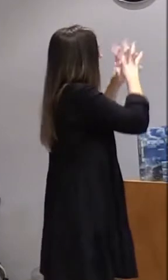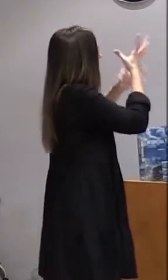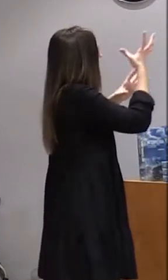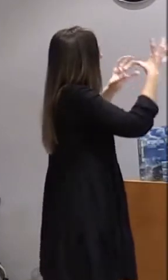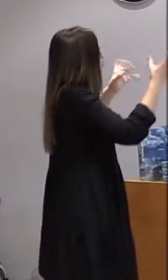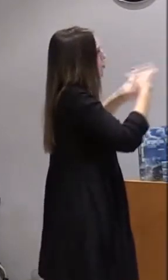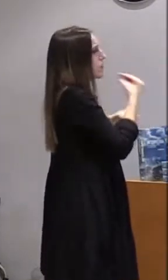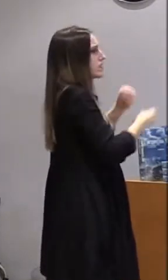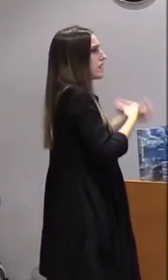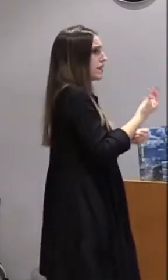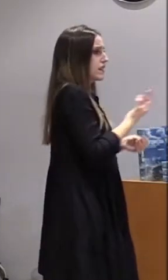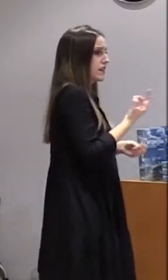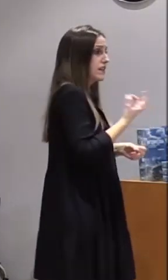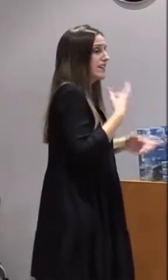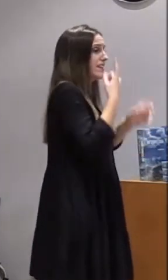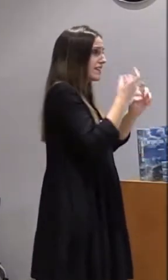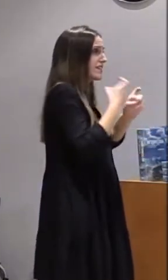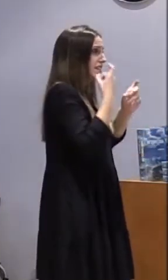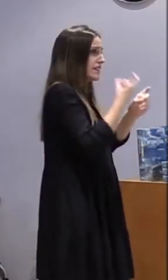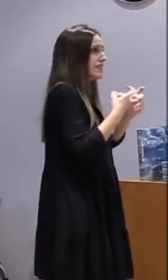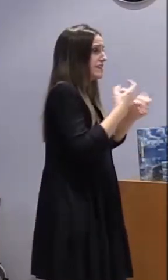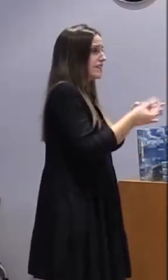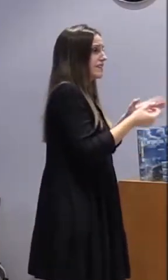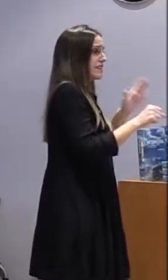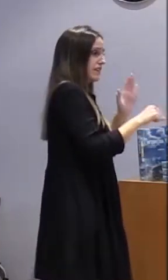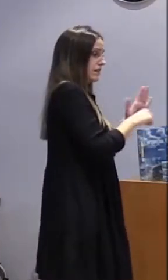ahí esa dinámica de las nubes.